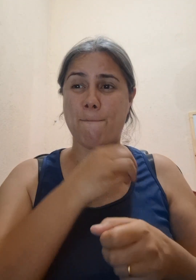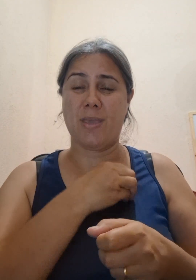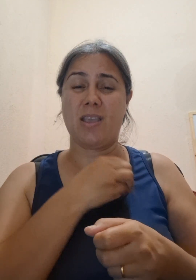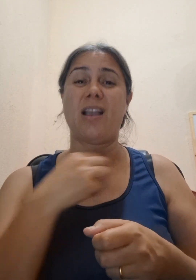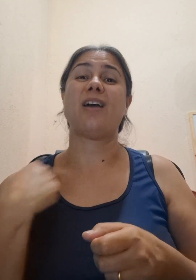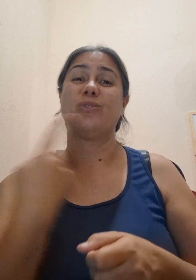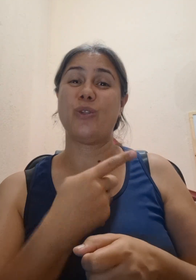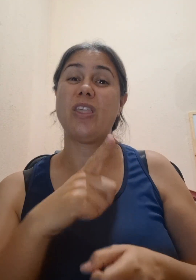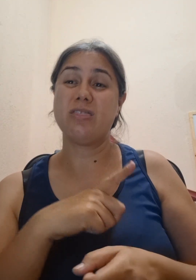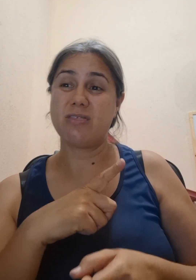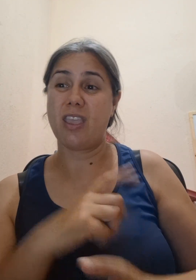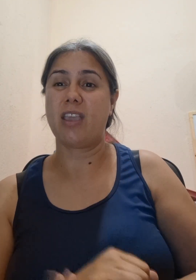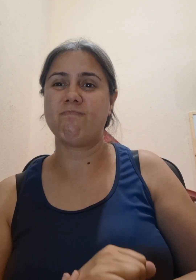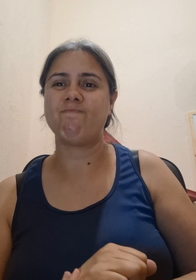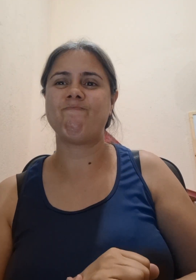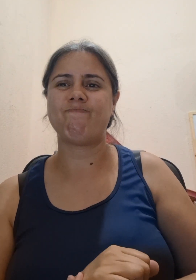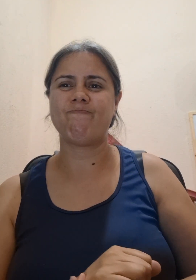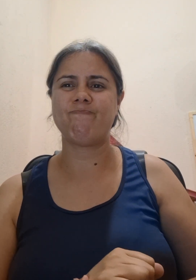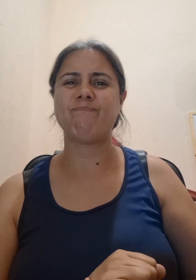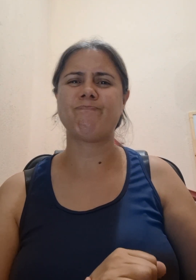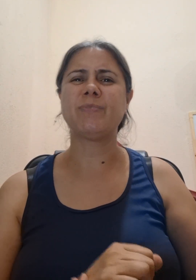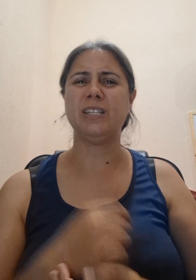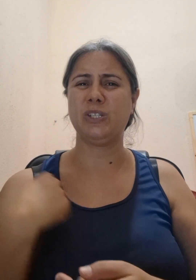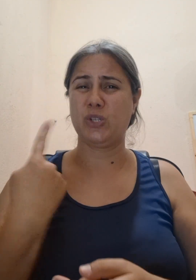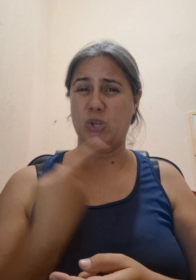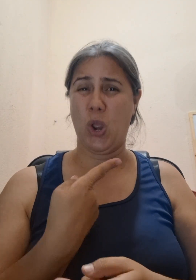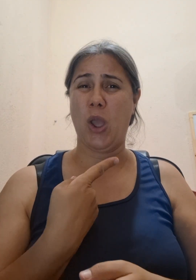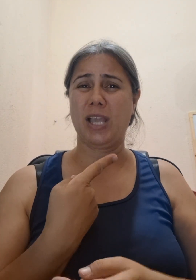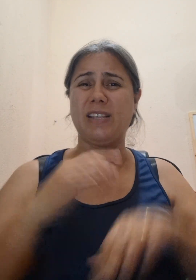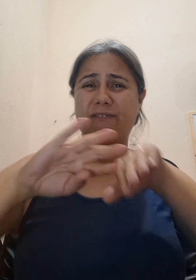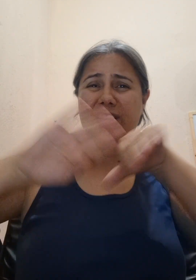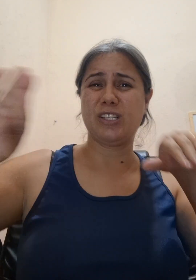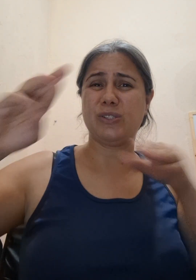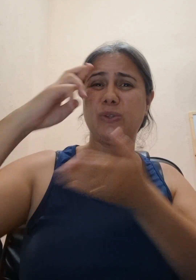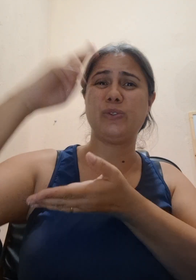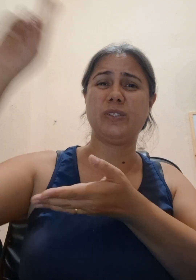começar quando nós reconhecemos o nosso pecado,